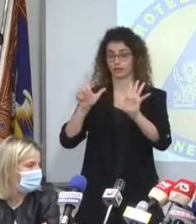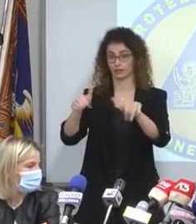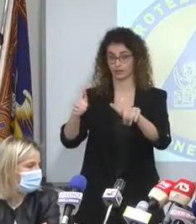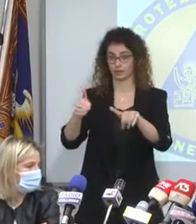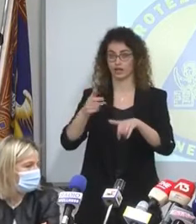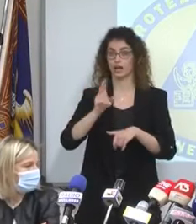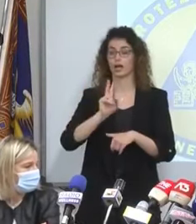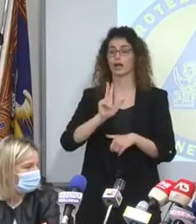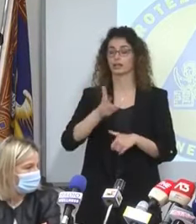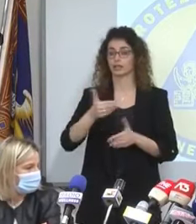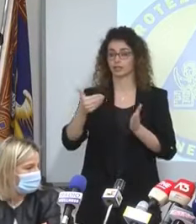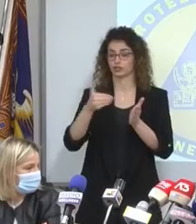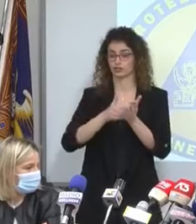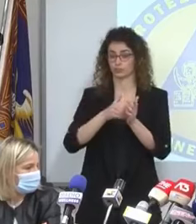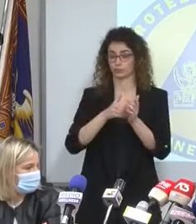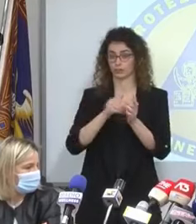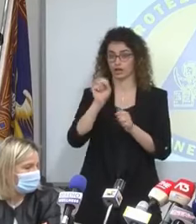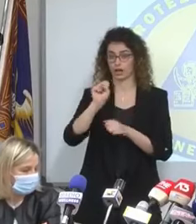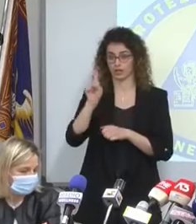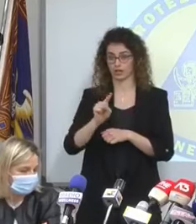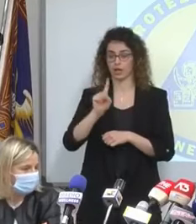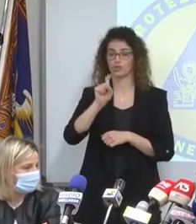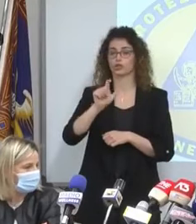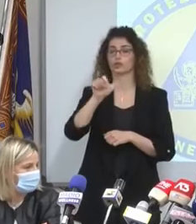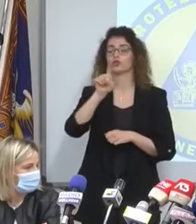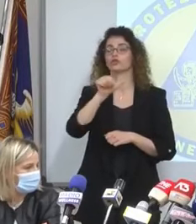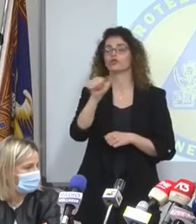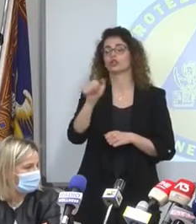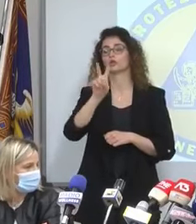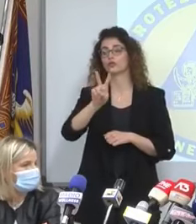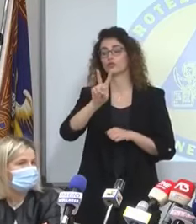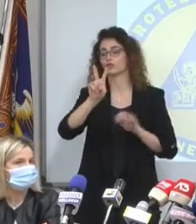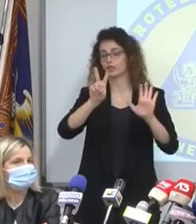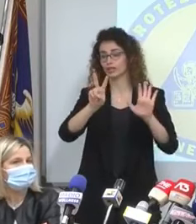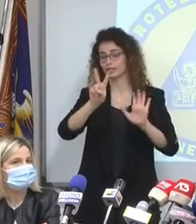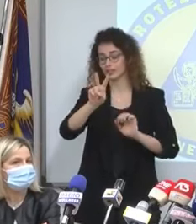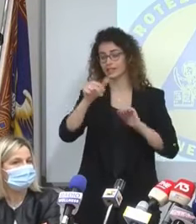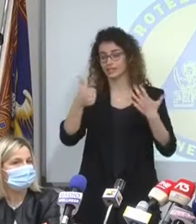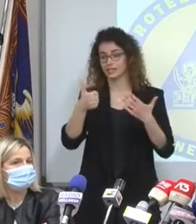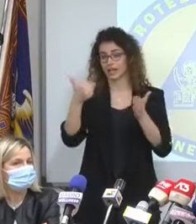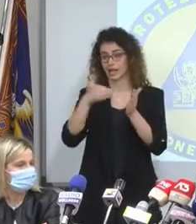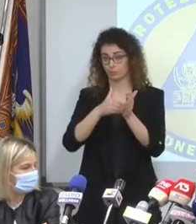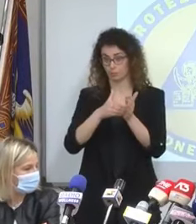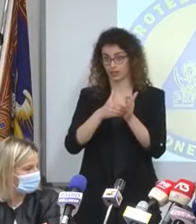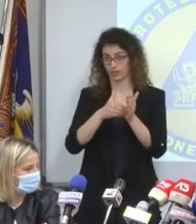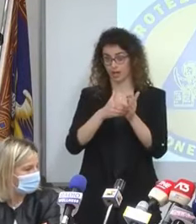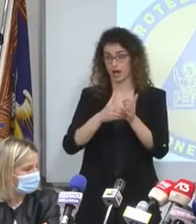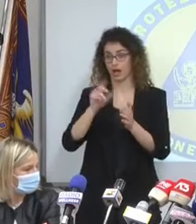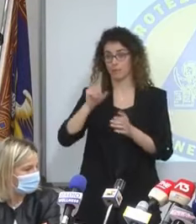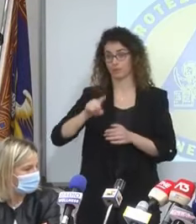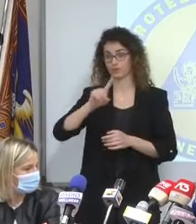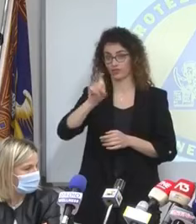settimana 13.000 AstraZeneca, 126.300 Pfizer,